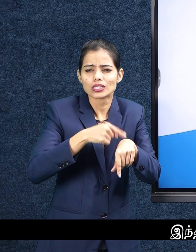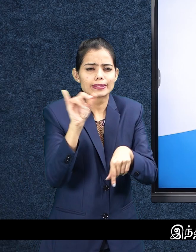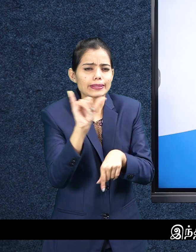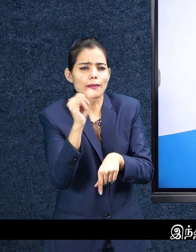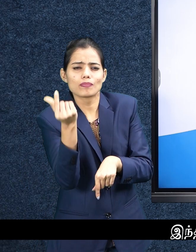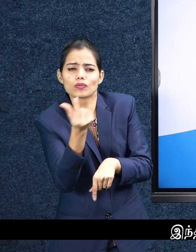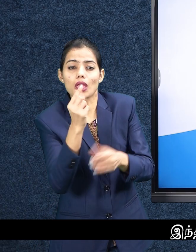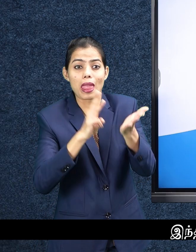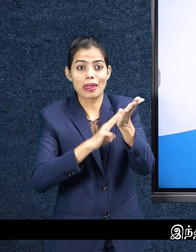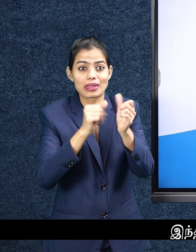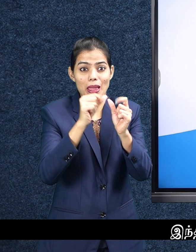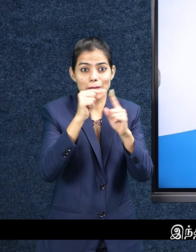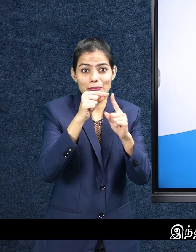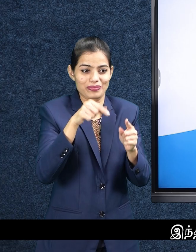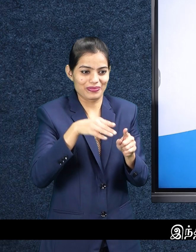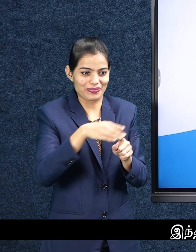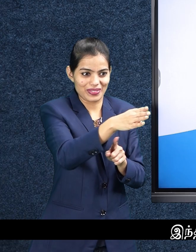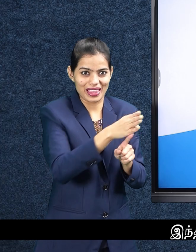இந்த சூத்திரத்தை பயன்படுத்தலாம்.